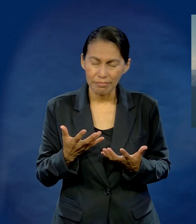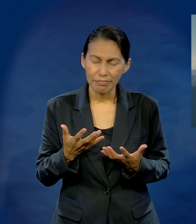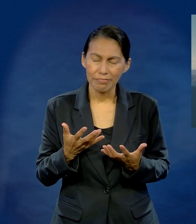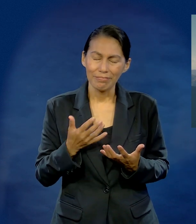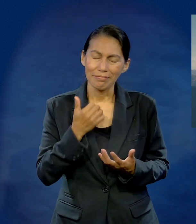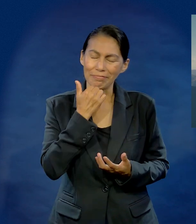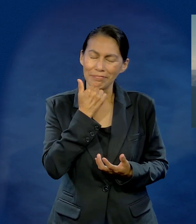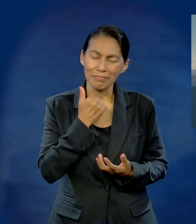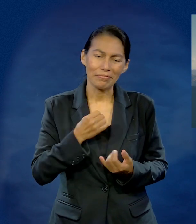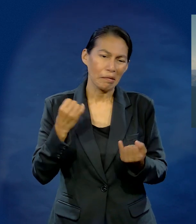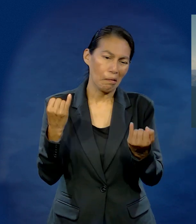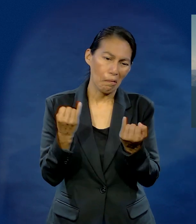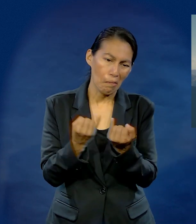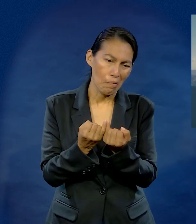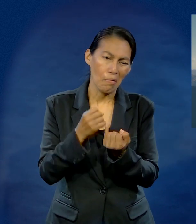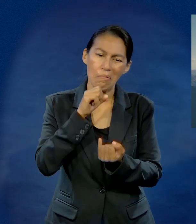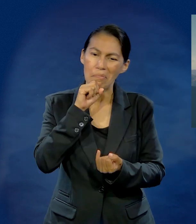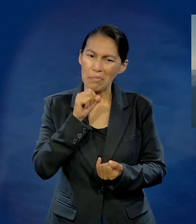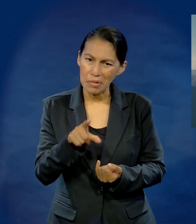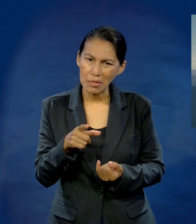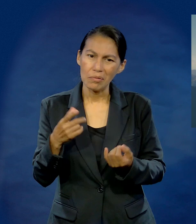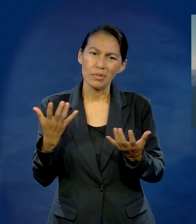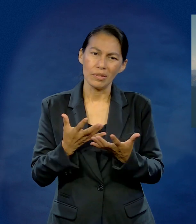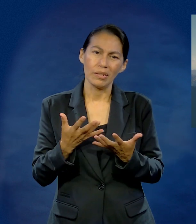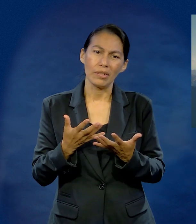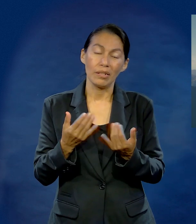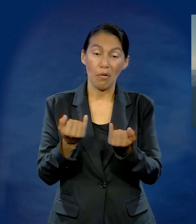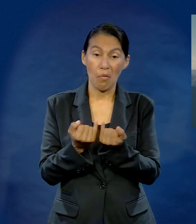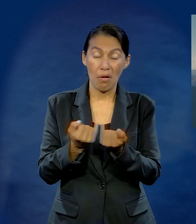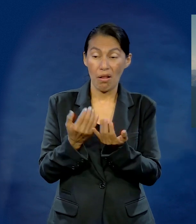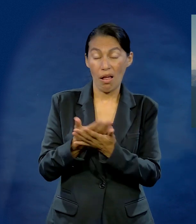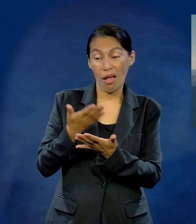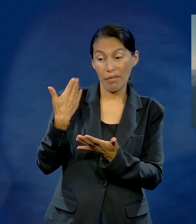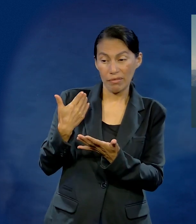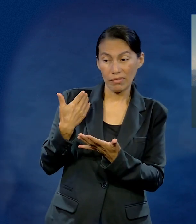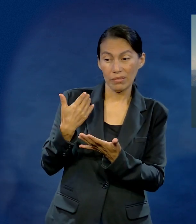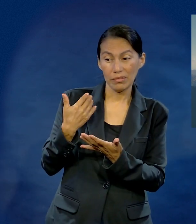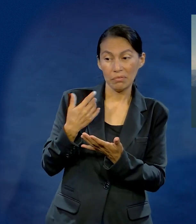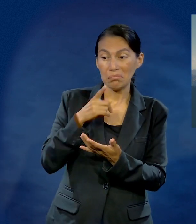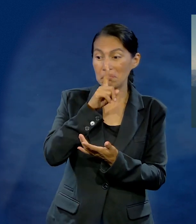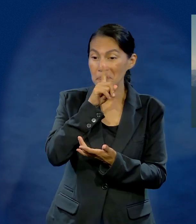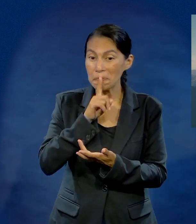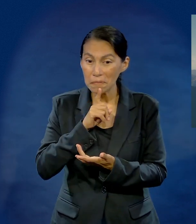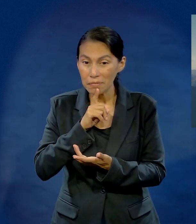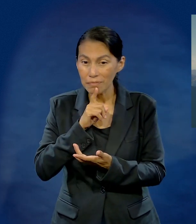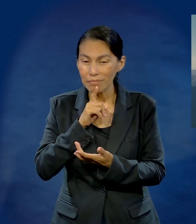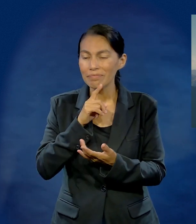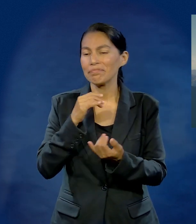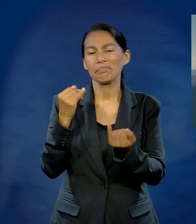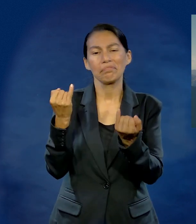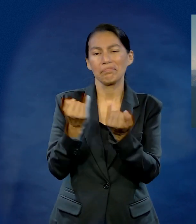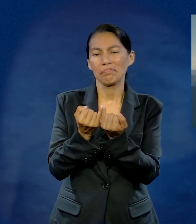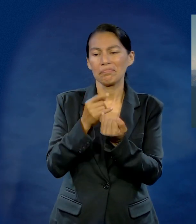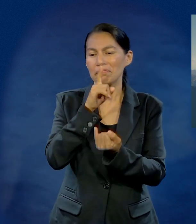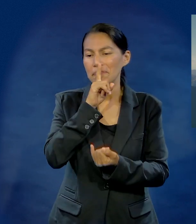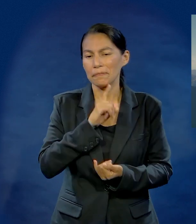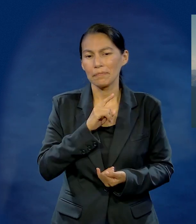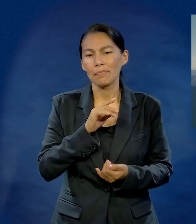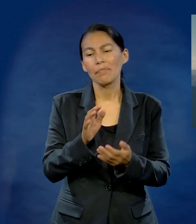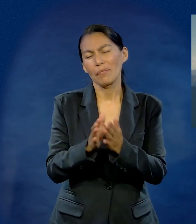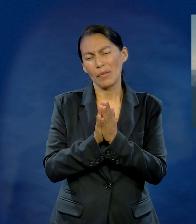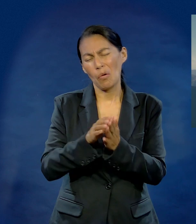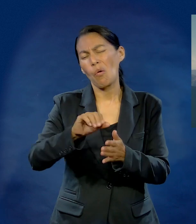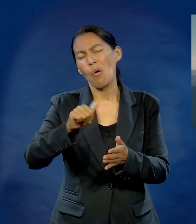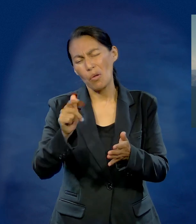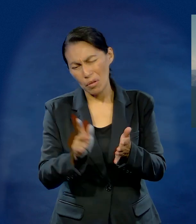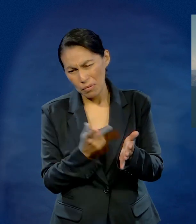en sueños y le dijo, he aquí, muerto eres por causa de la mujer que has tomado, la cual es casada con marido.